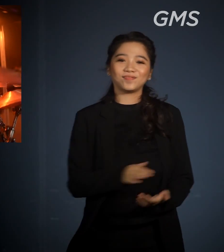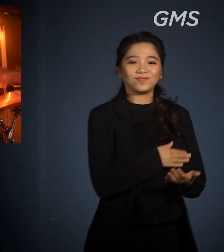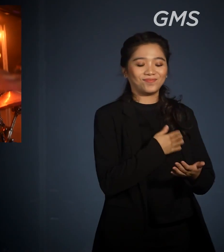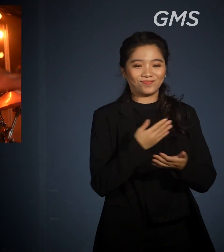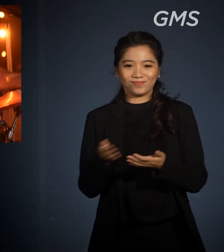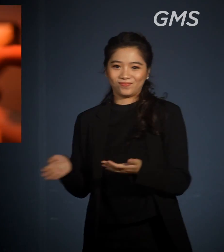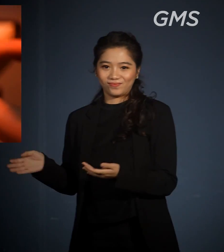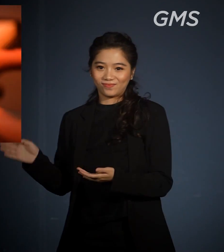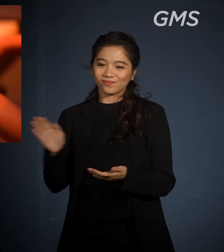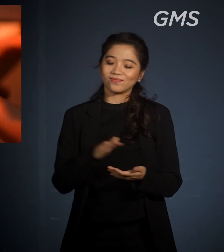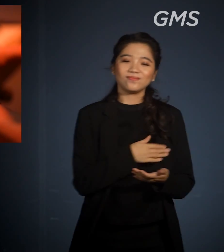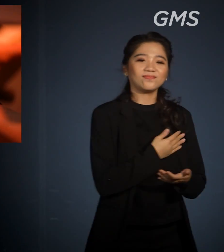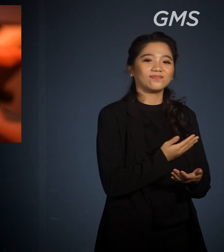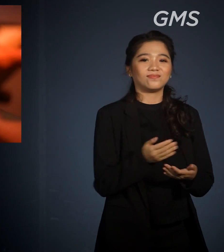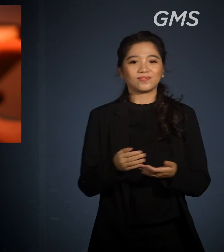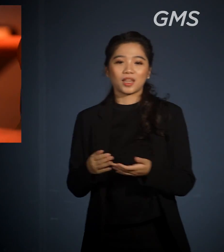pujian.